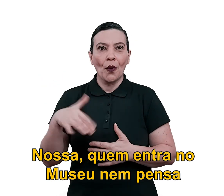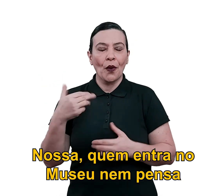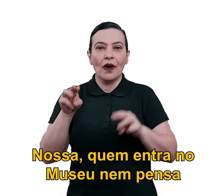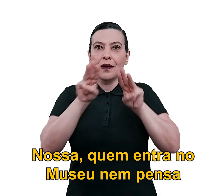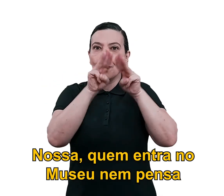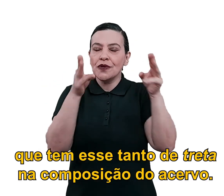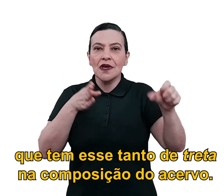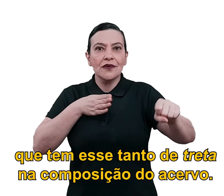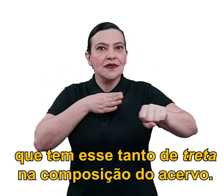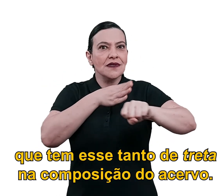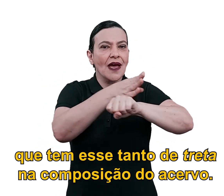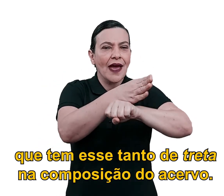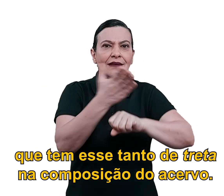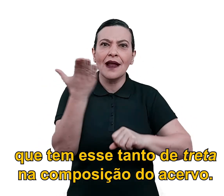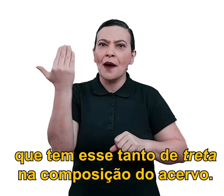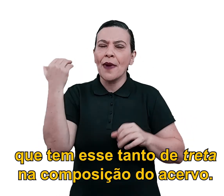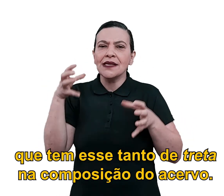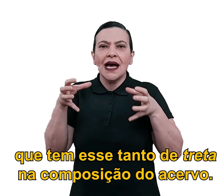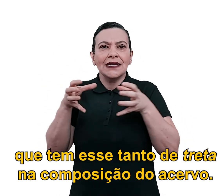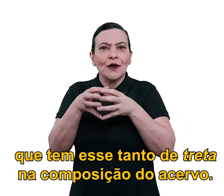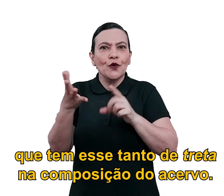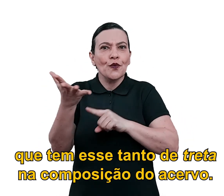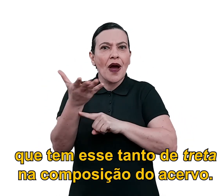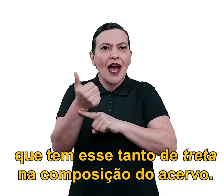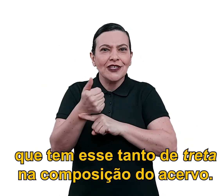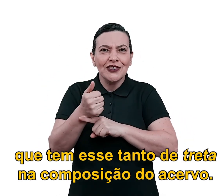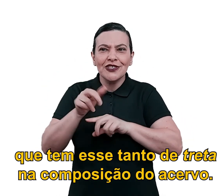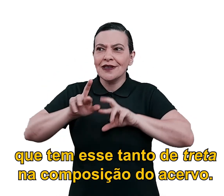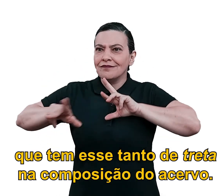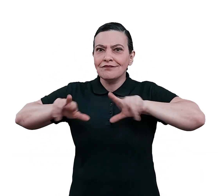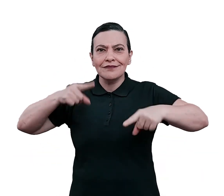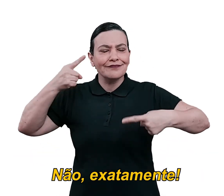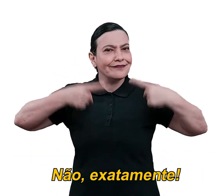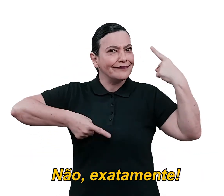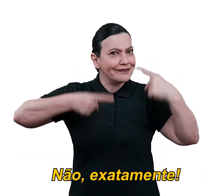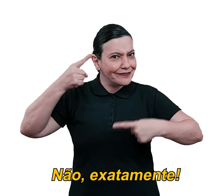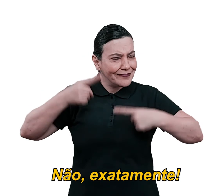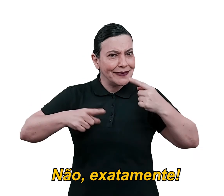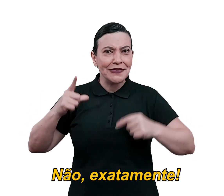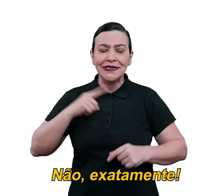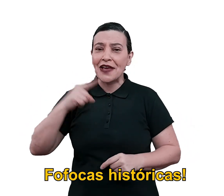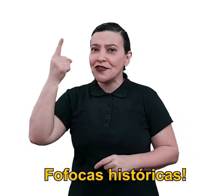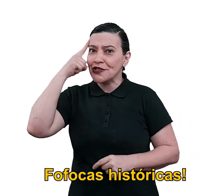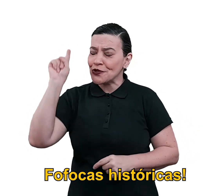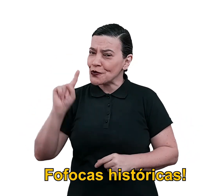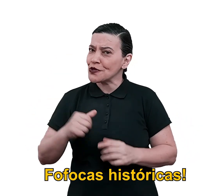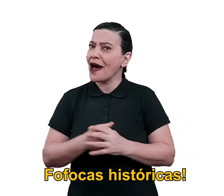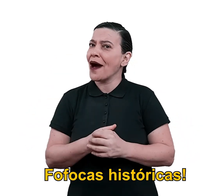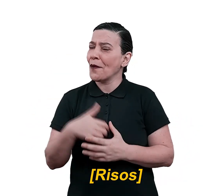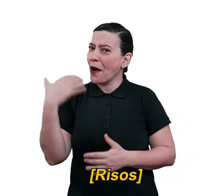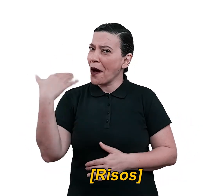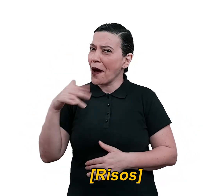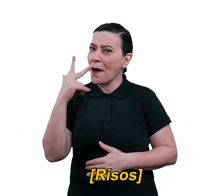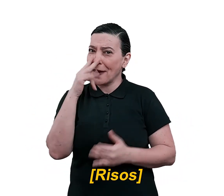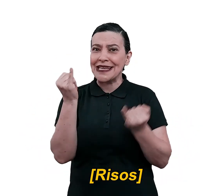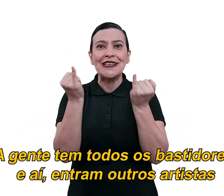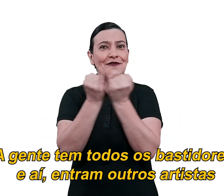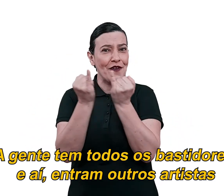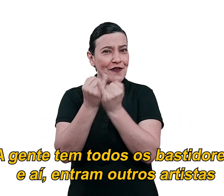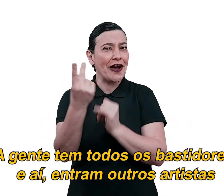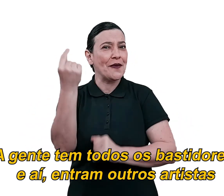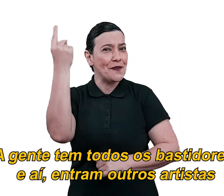nem pensa, né? Que tem esse tanto de treta na composição do acervo. Não, exatamente. Fofocas históricas.